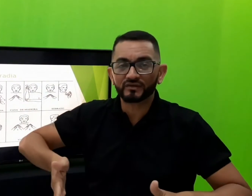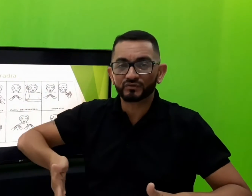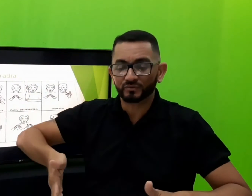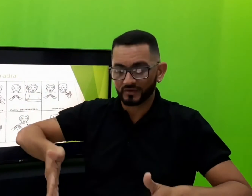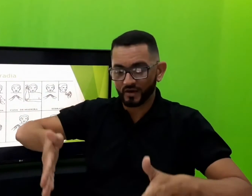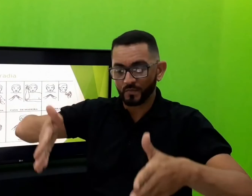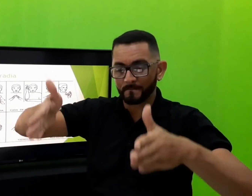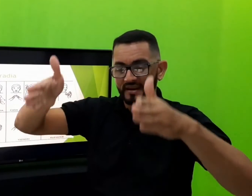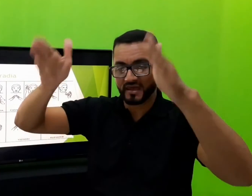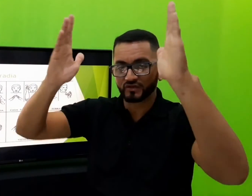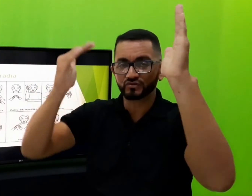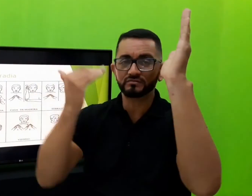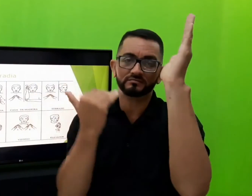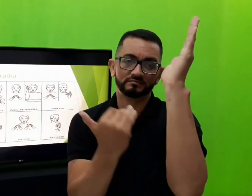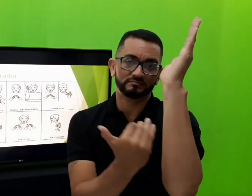apartamento é o prédio,